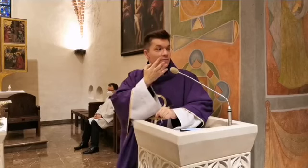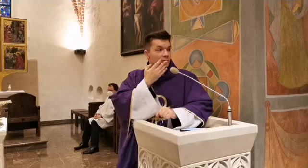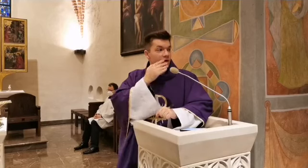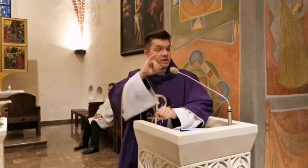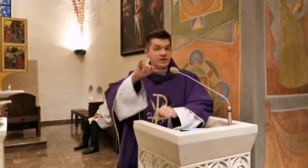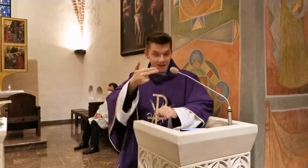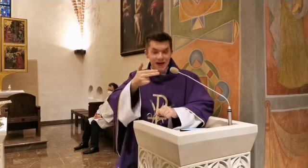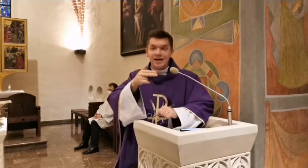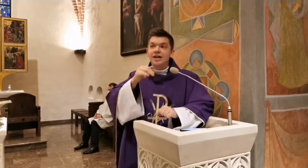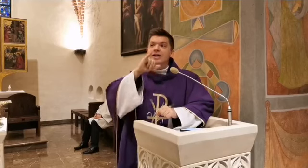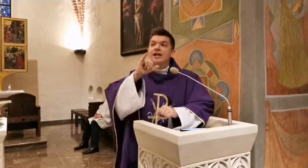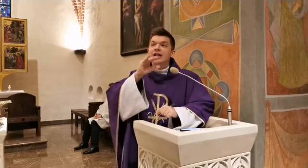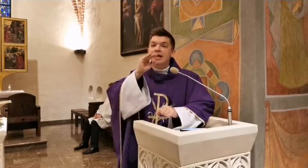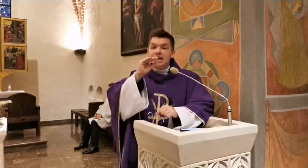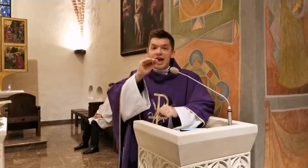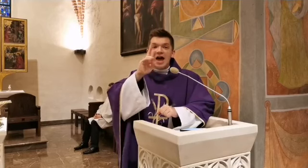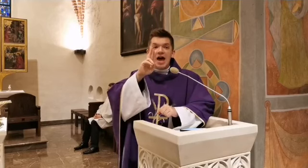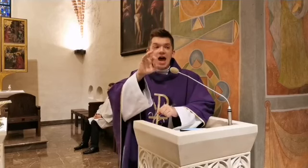Inaczej mówiąc, Jan